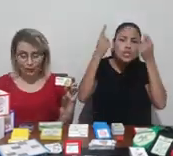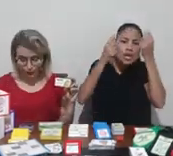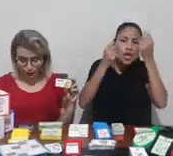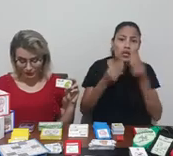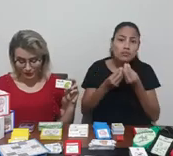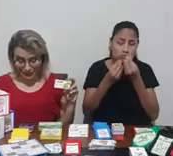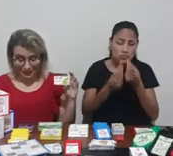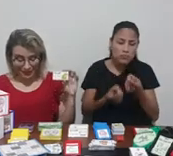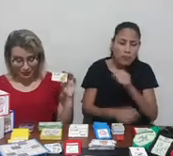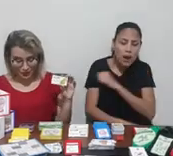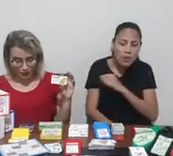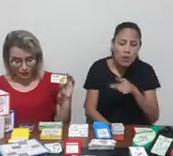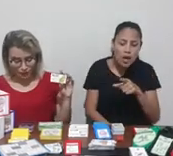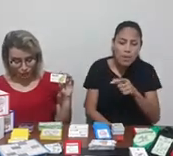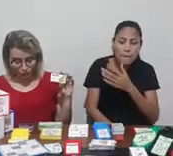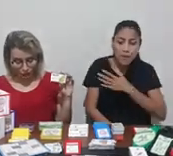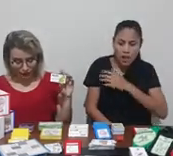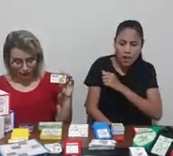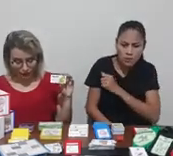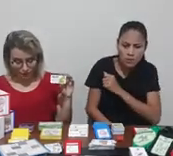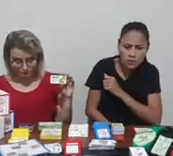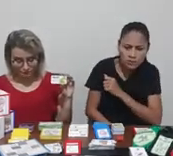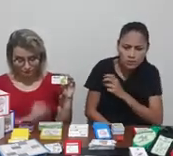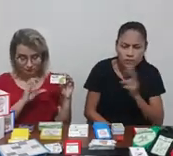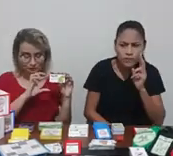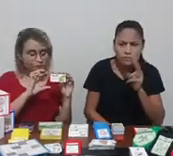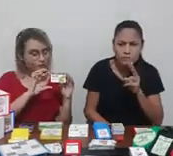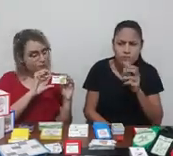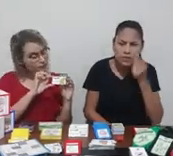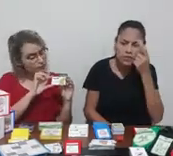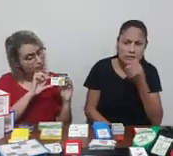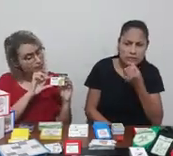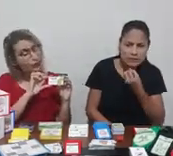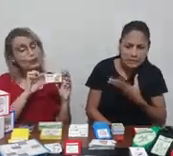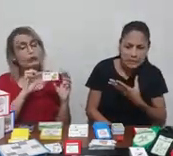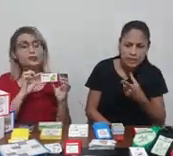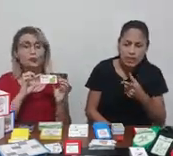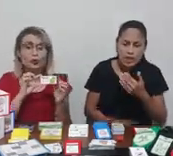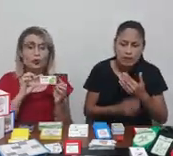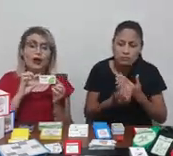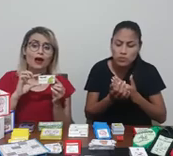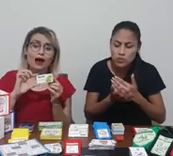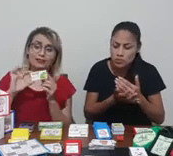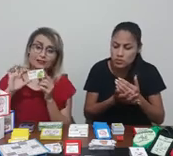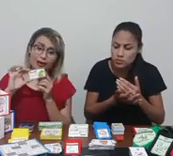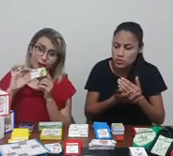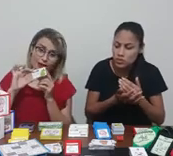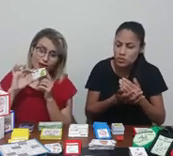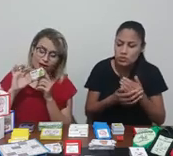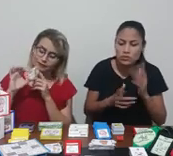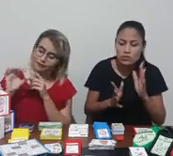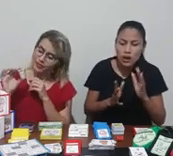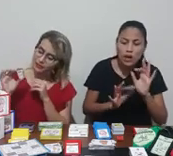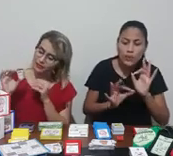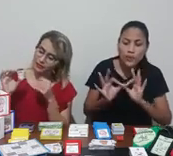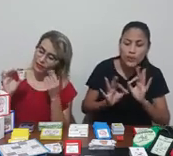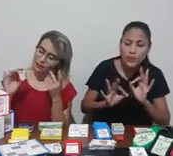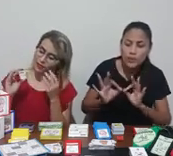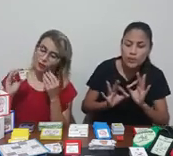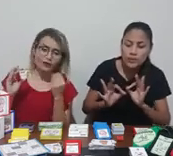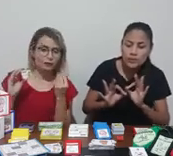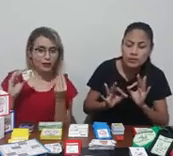uma aluna e ela pegou esse joguinho aqui e ela começou a trabalhar, né?